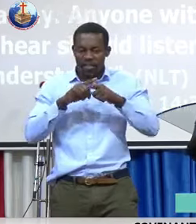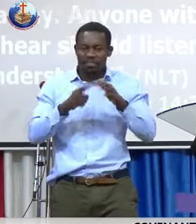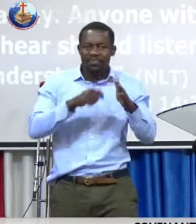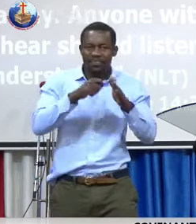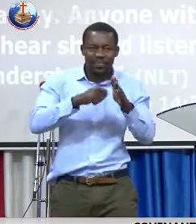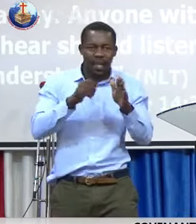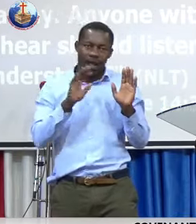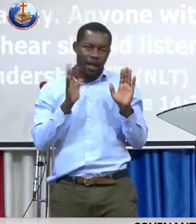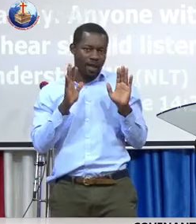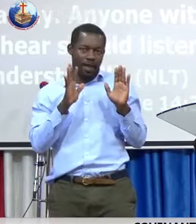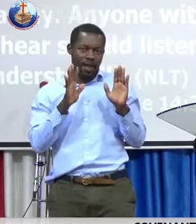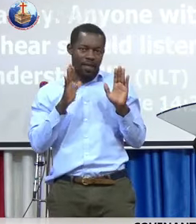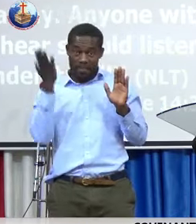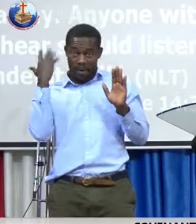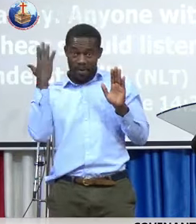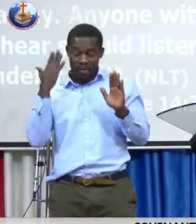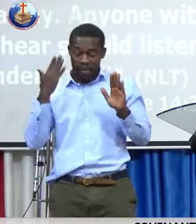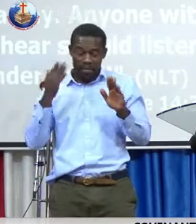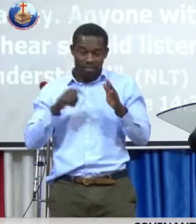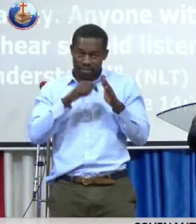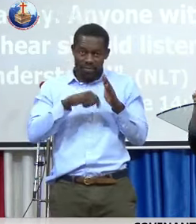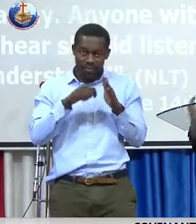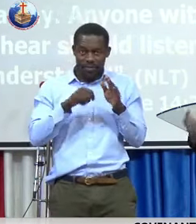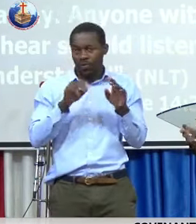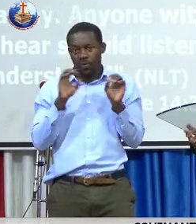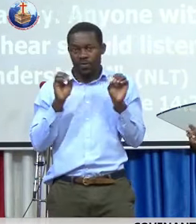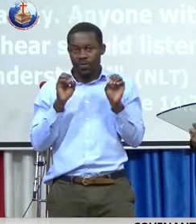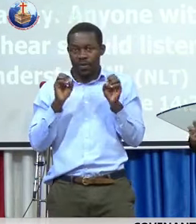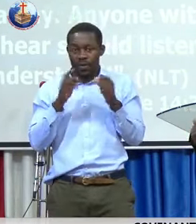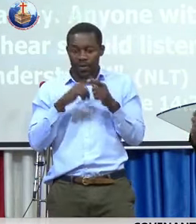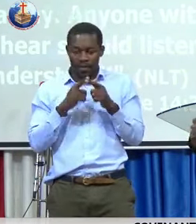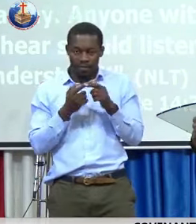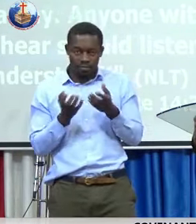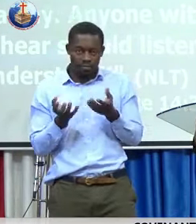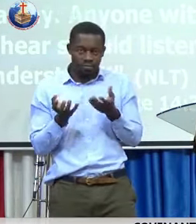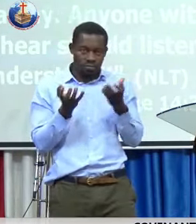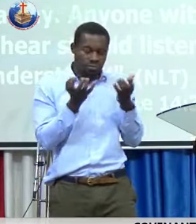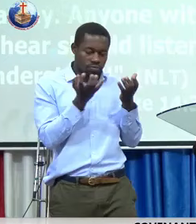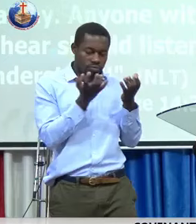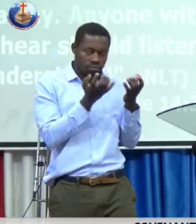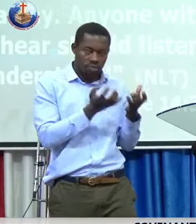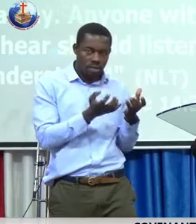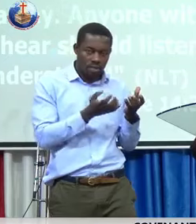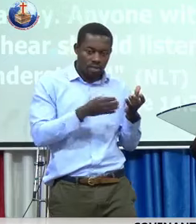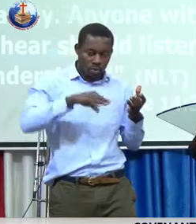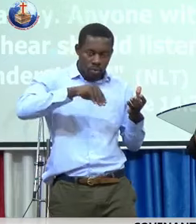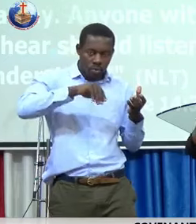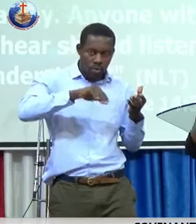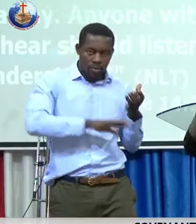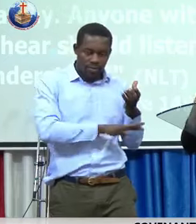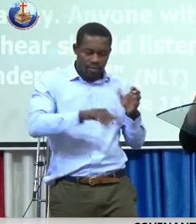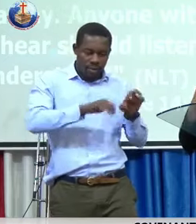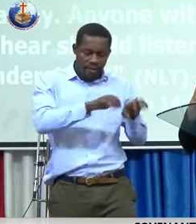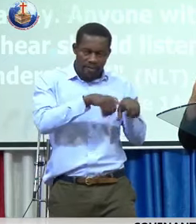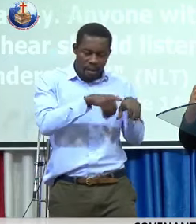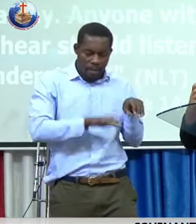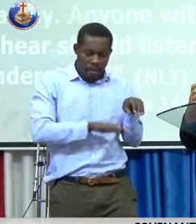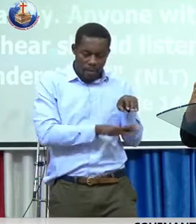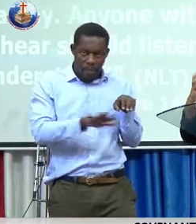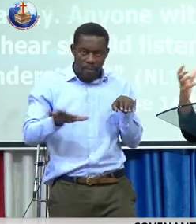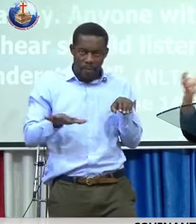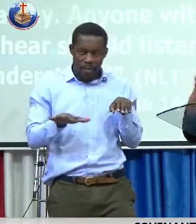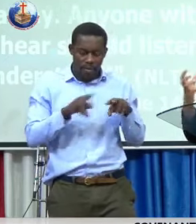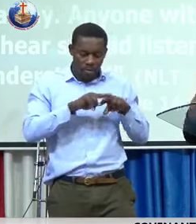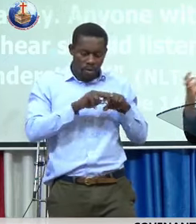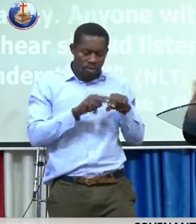kukusanya hiyo chumvi kwenye ufuo wa bahari ya Shamu. And then they would pour it into their soil. Kisha wangemwaga katika mchanga wao. Now the salt that